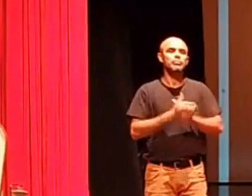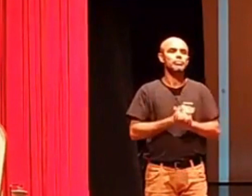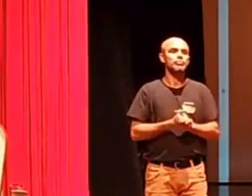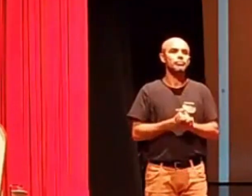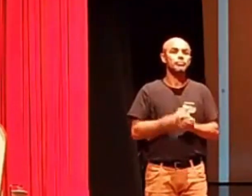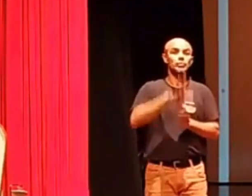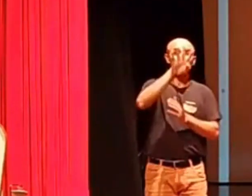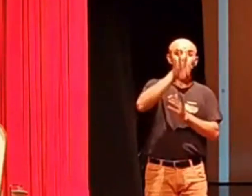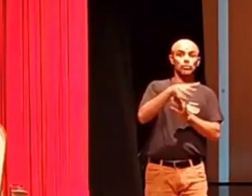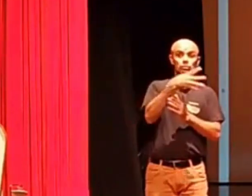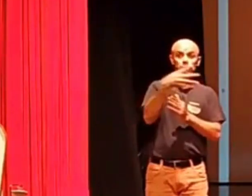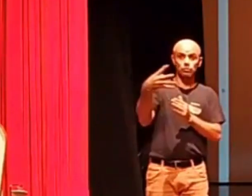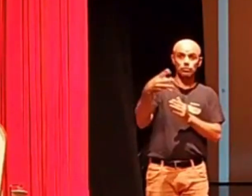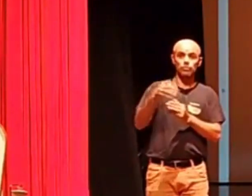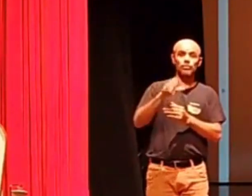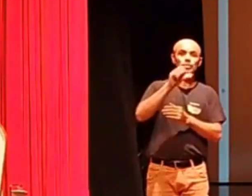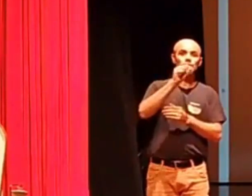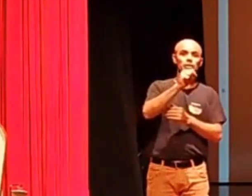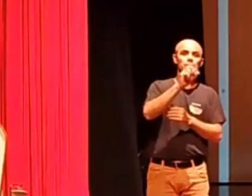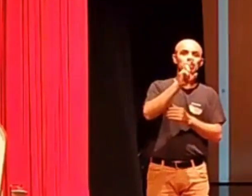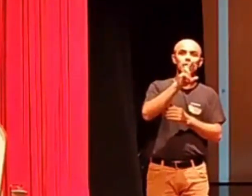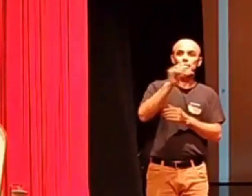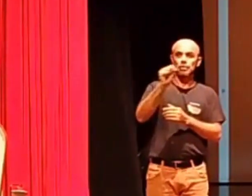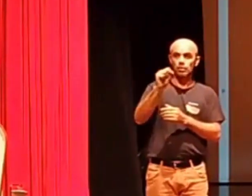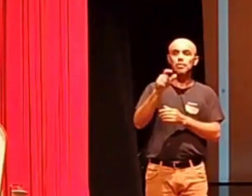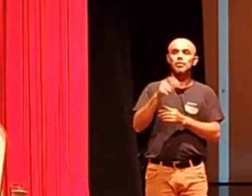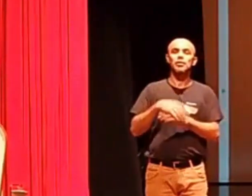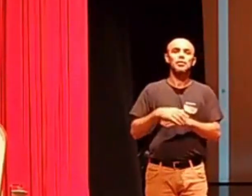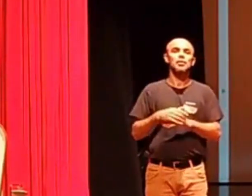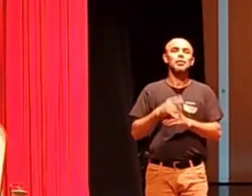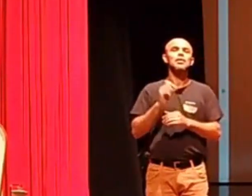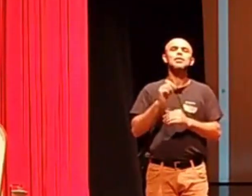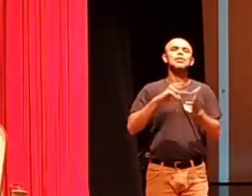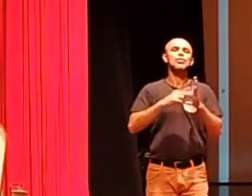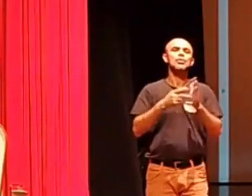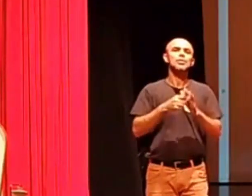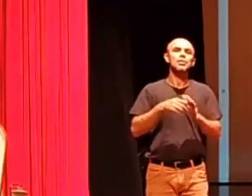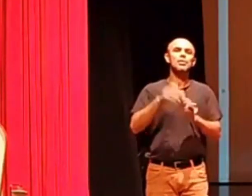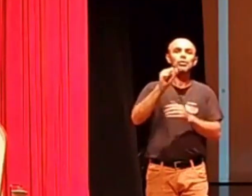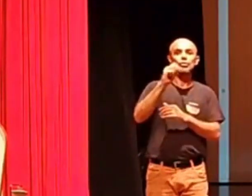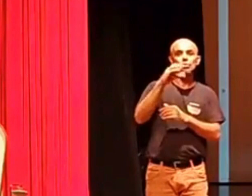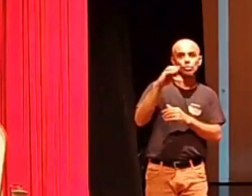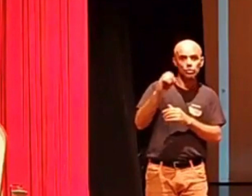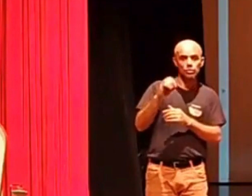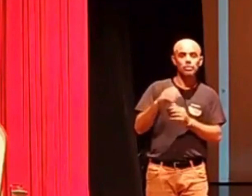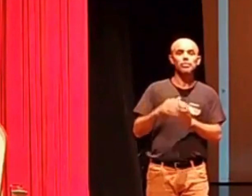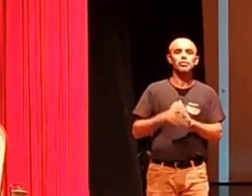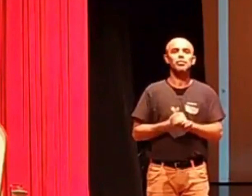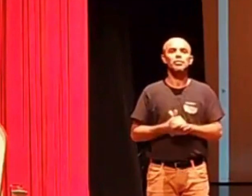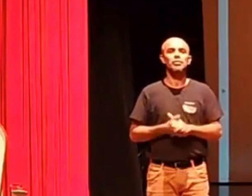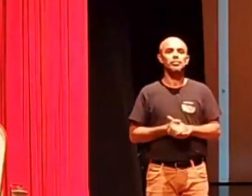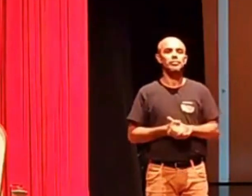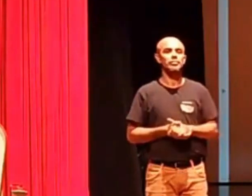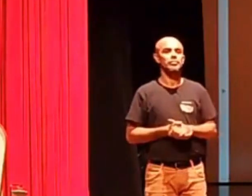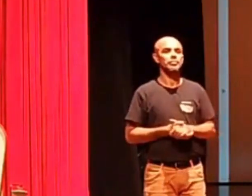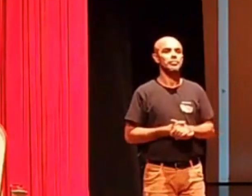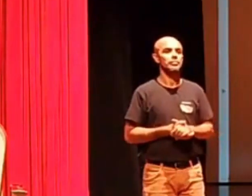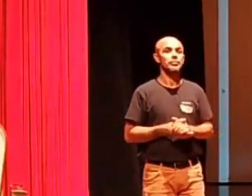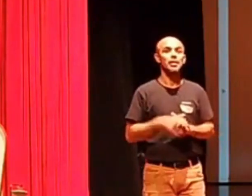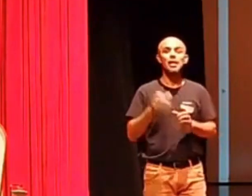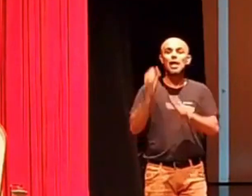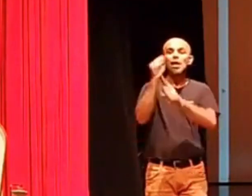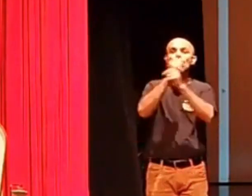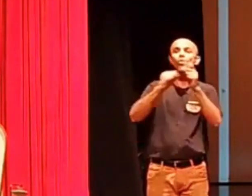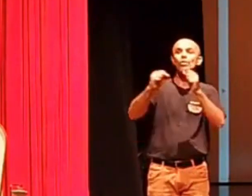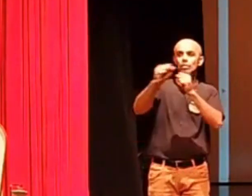a gente tirou da SRS. SRS significa Escoliose Research Society. É uma